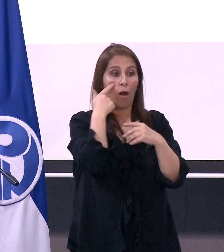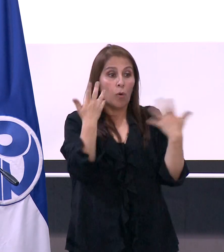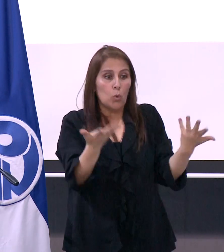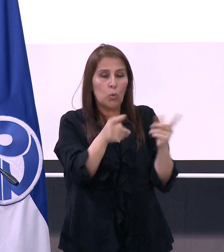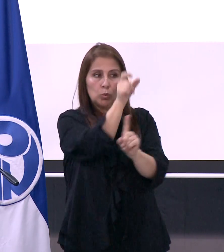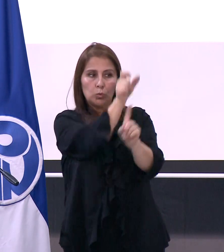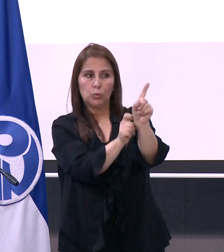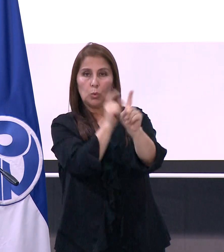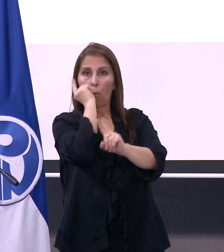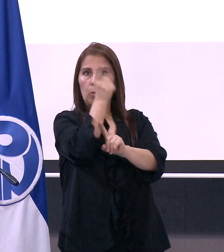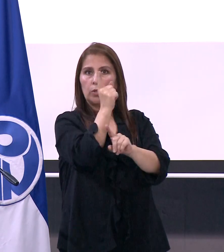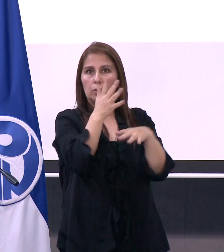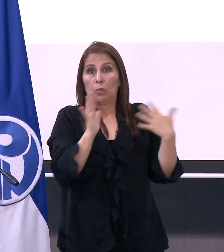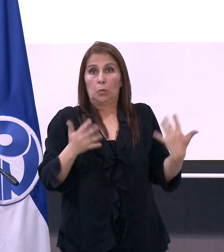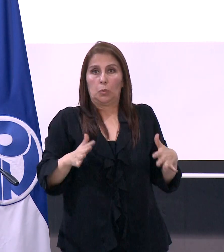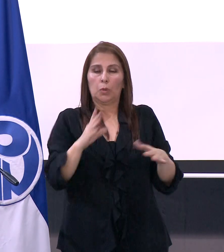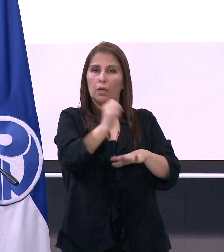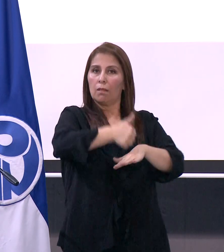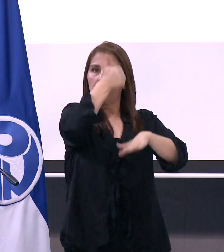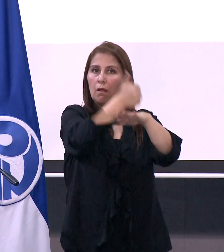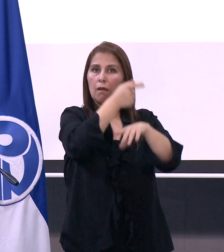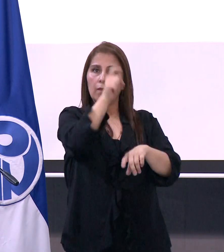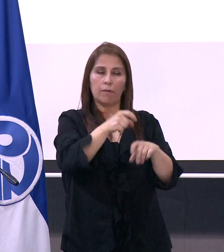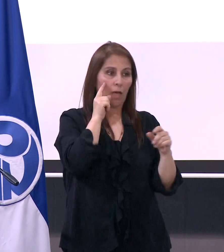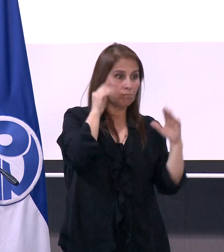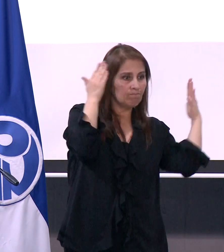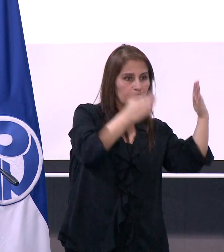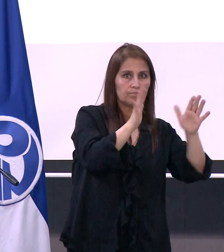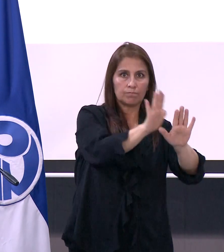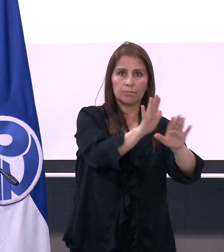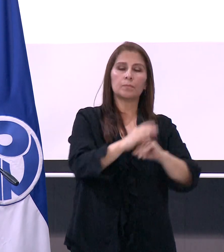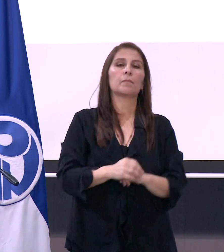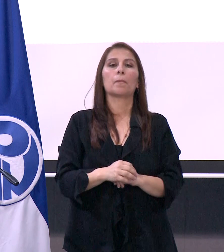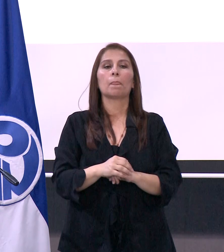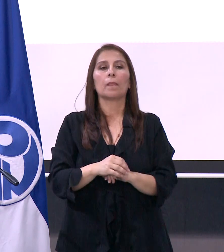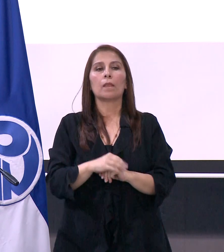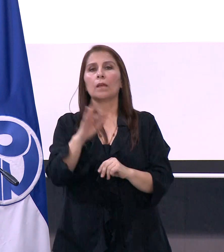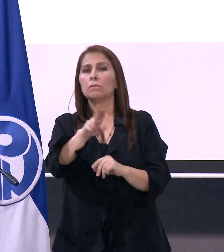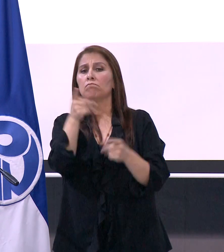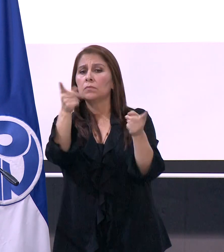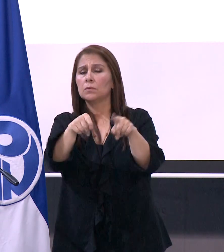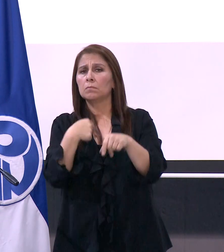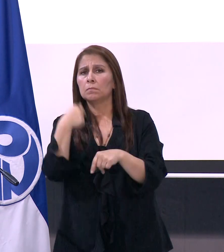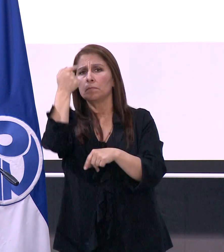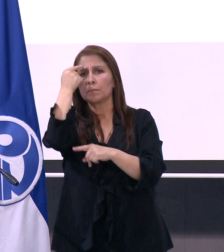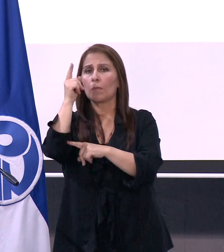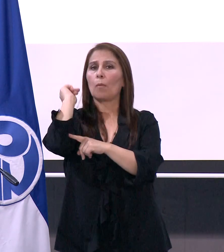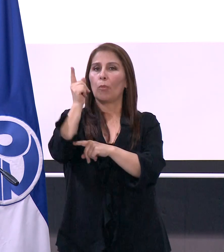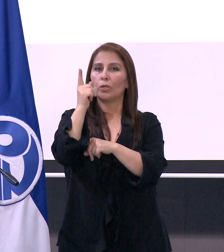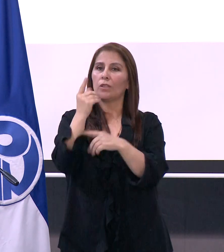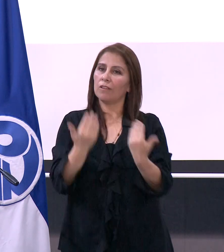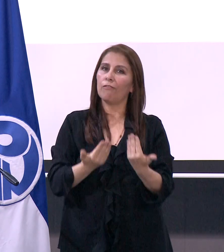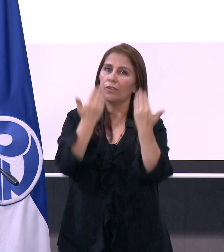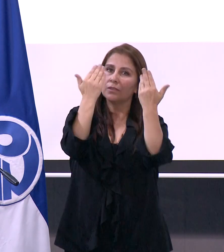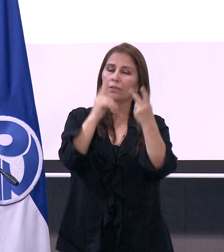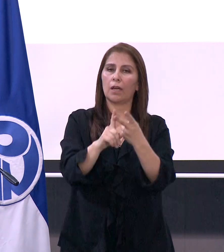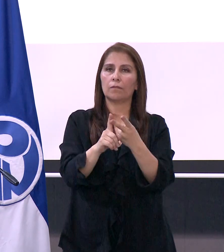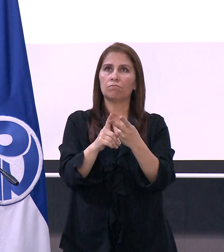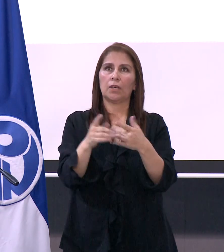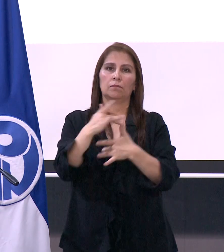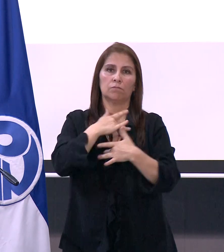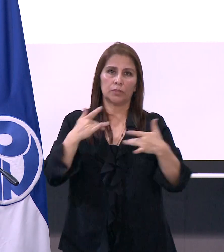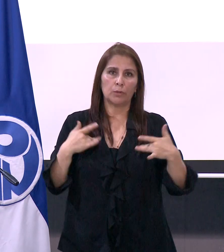que contar algunos de sus principales logros estuvieron asociados a la implementación de políticas de bienestar transporte salud